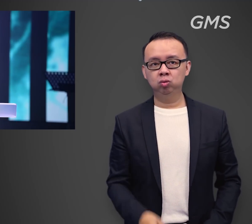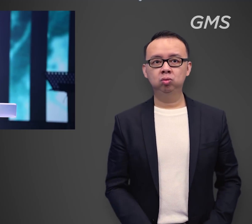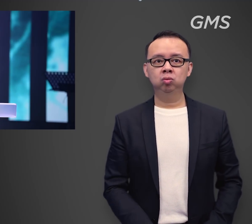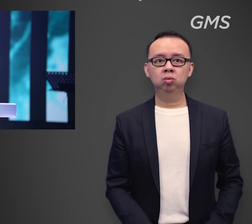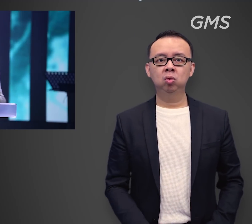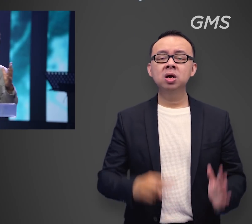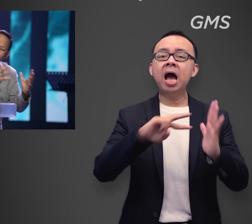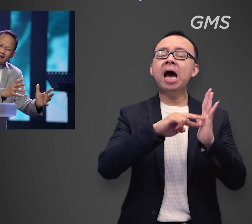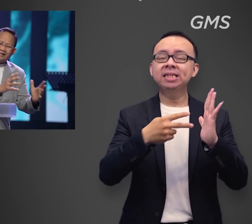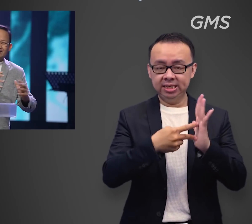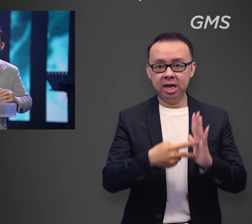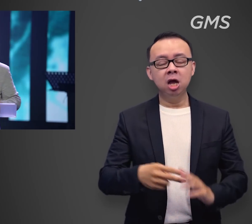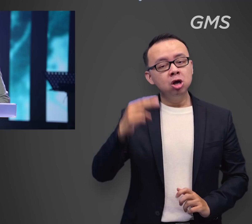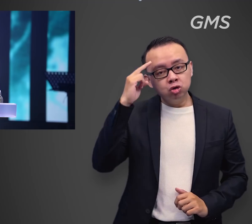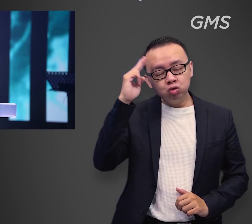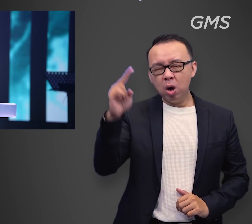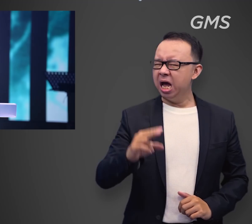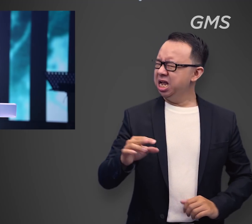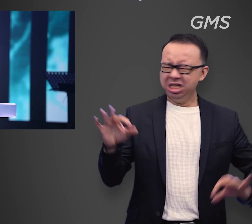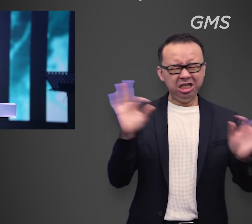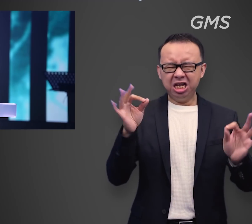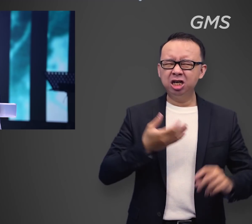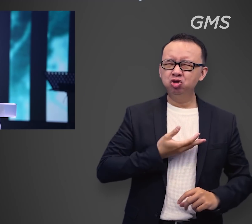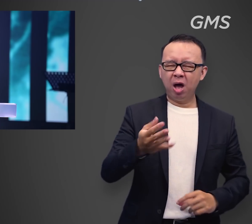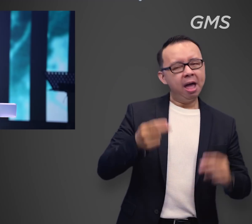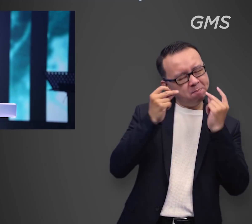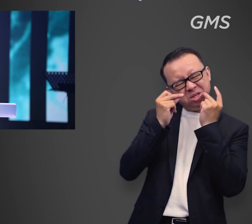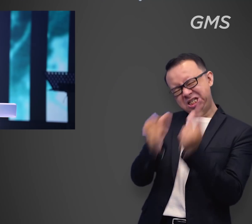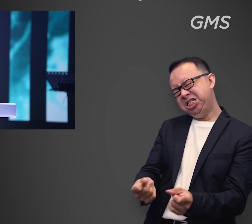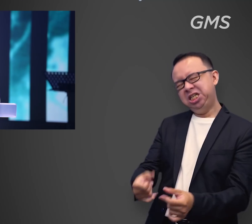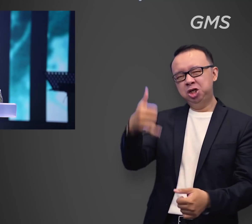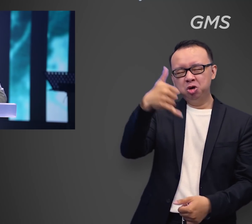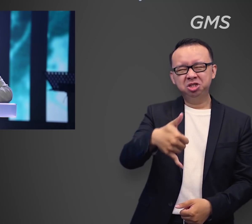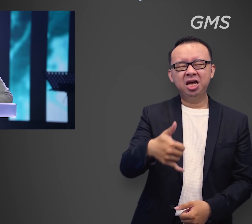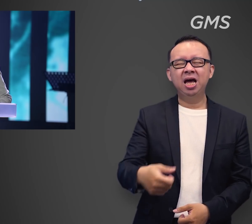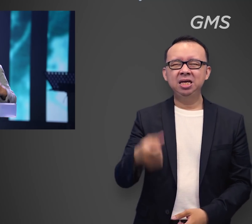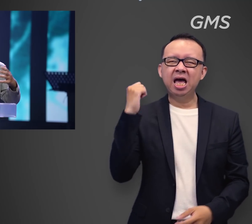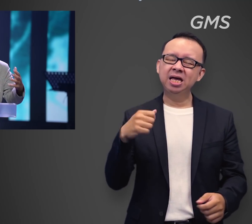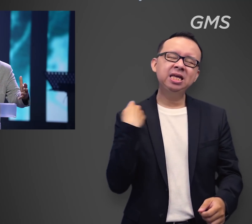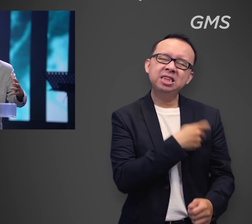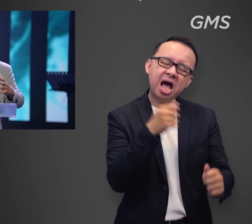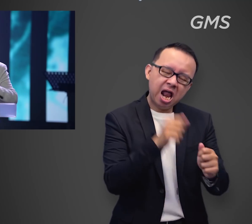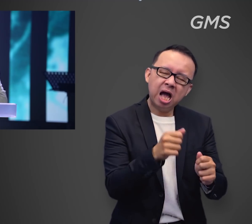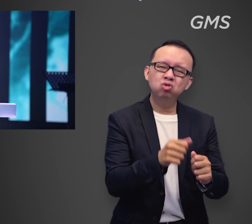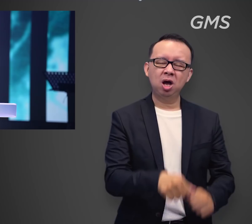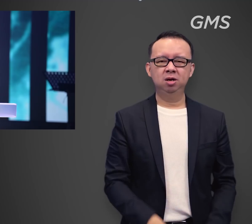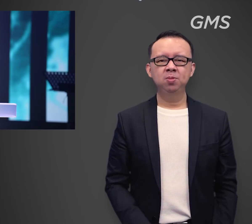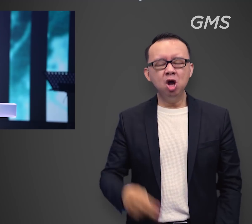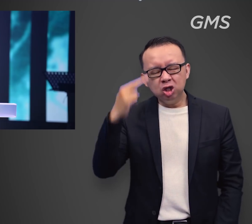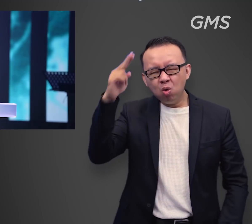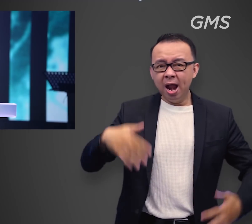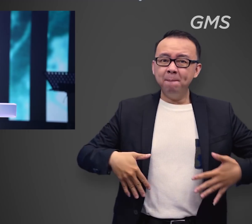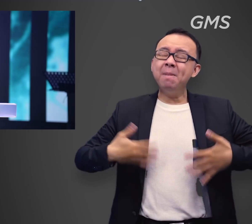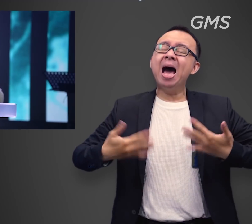artinya begini, Tuhan tidak suka dengan dosa. Tadi saya bilang Tuhan itu membenci dosa yang kita lakukan. Tuhan murka terhadap dosa yang